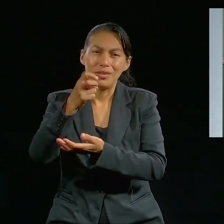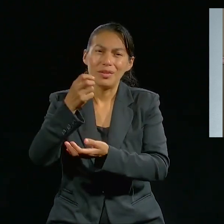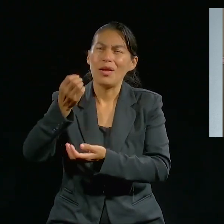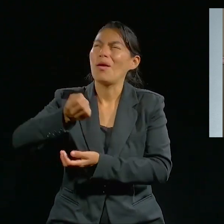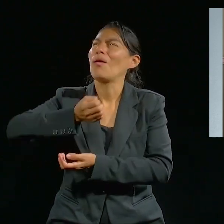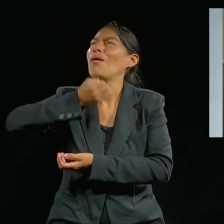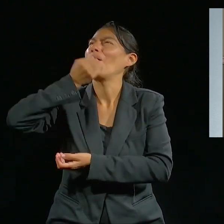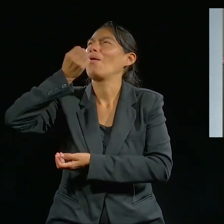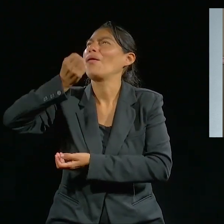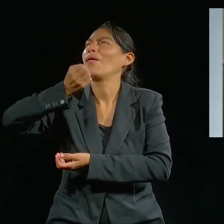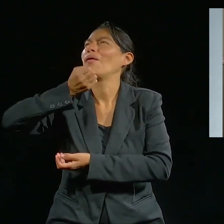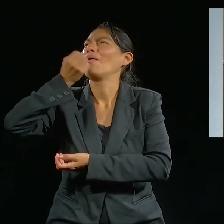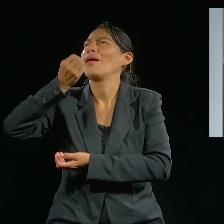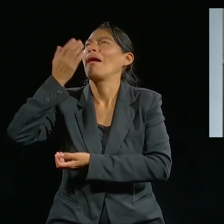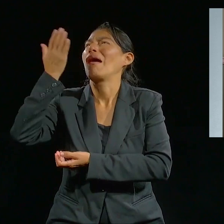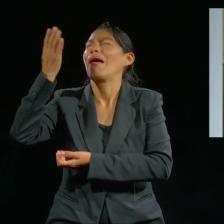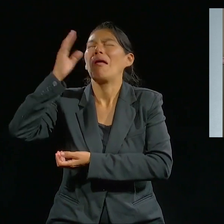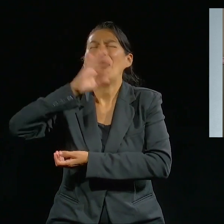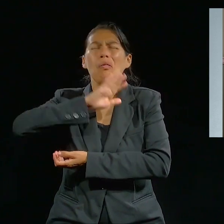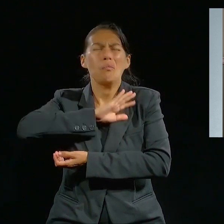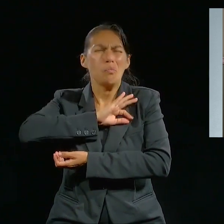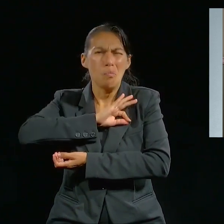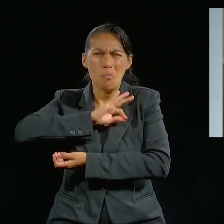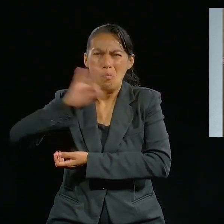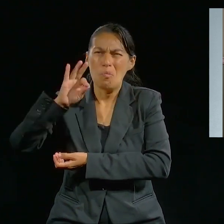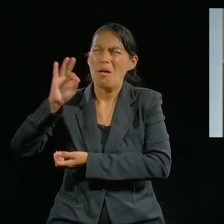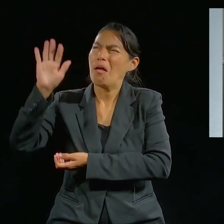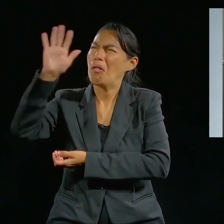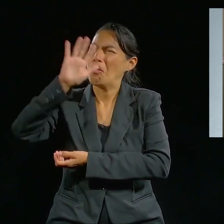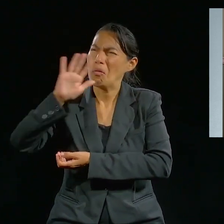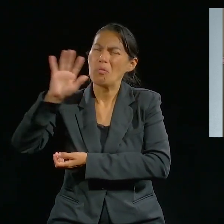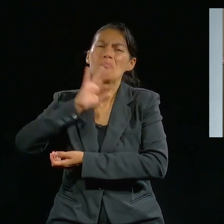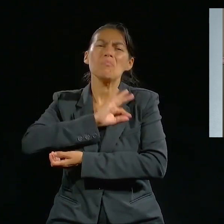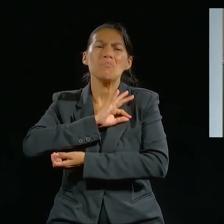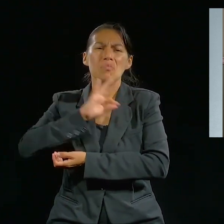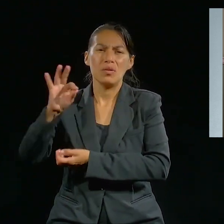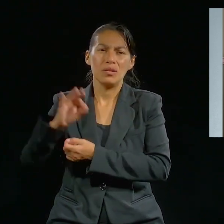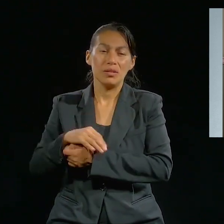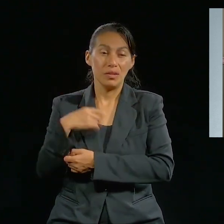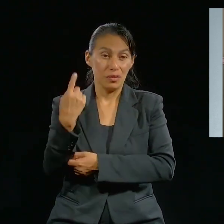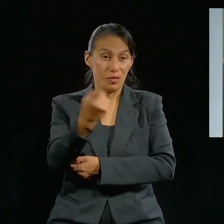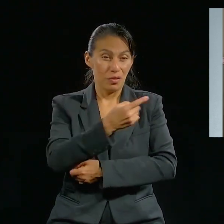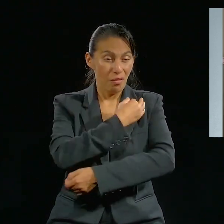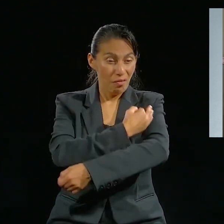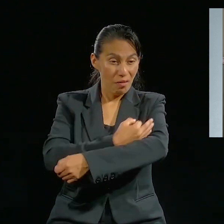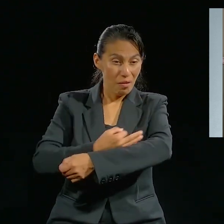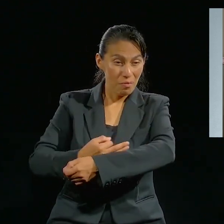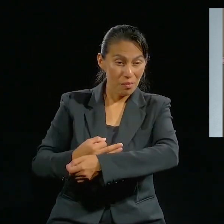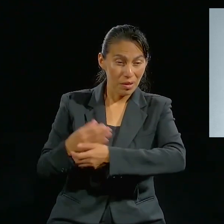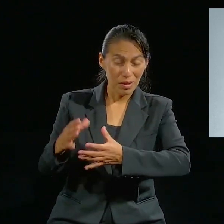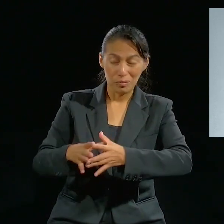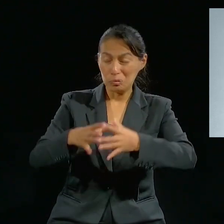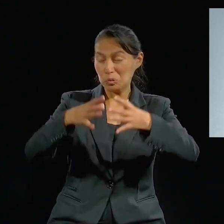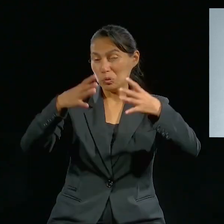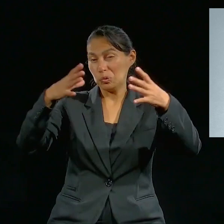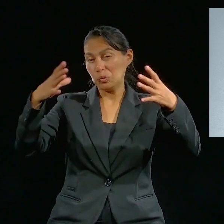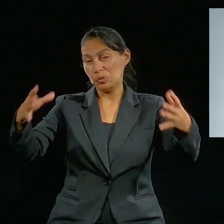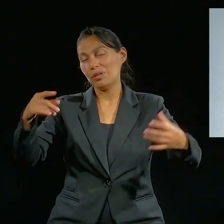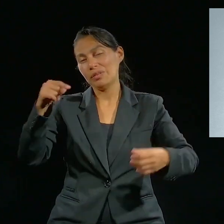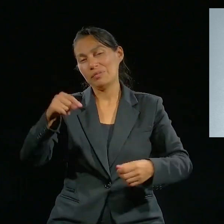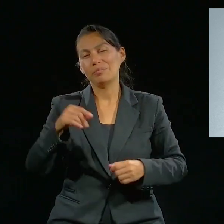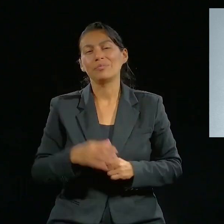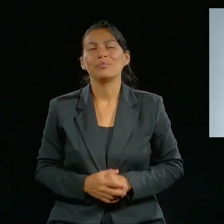ora al Dios de lo imposible porque somos una gran familia en esta tierra. Y bueno,